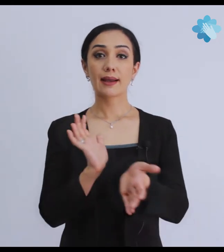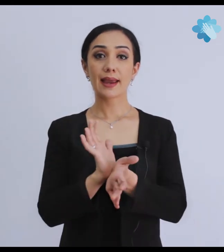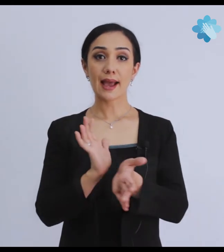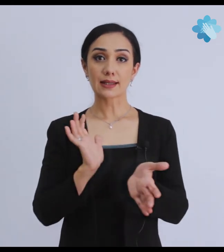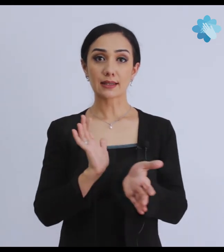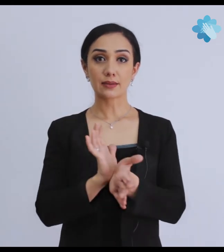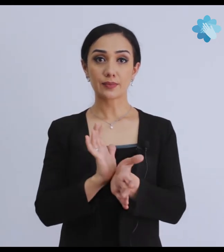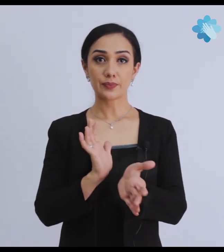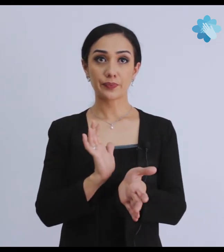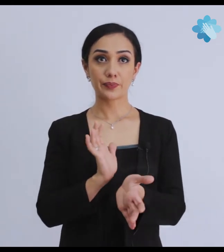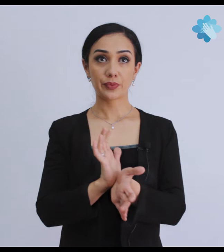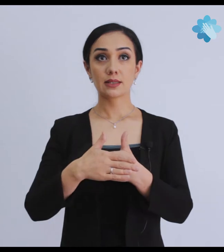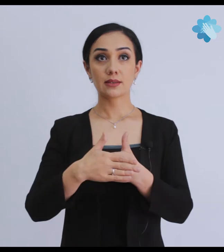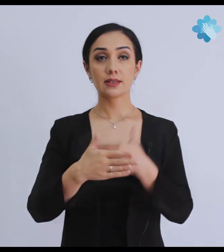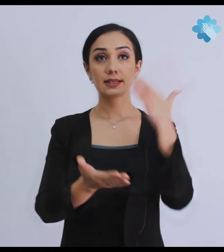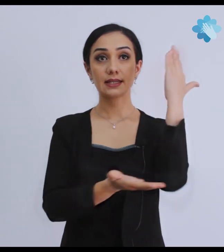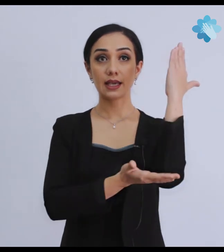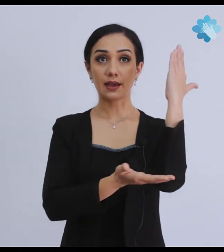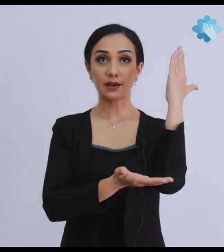грязный дерево